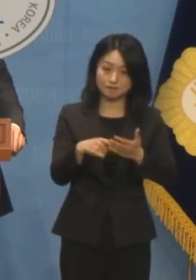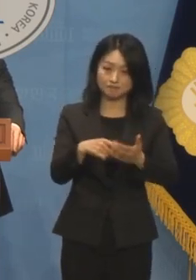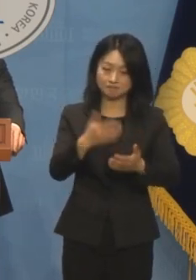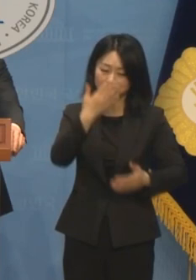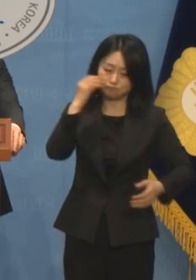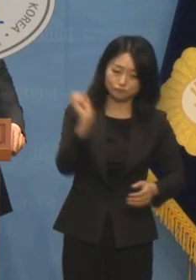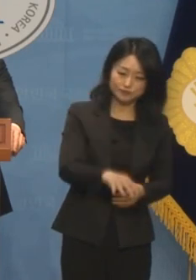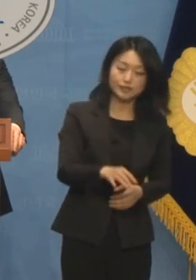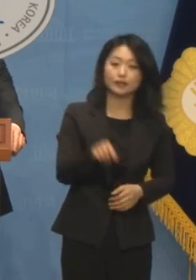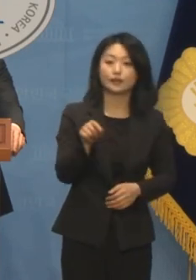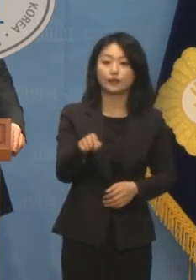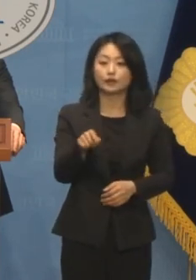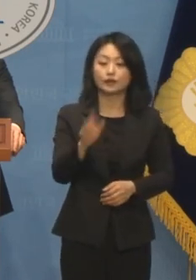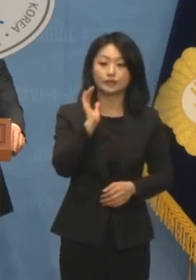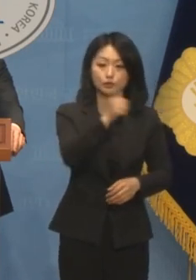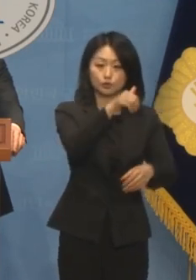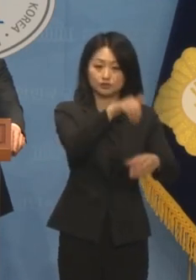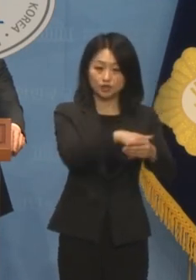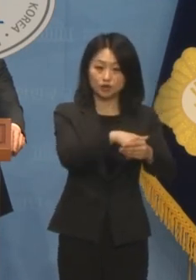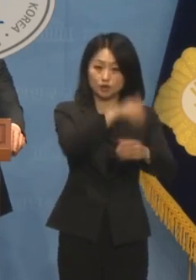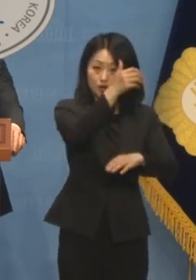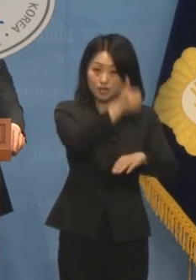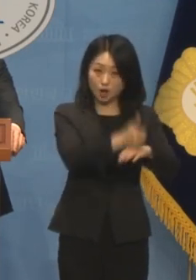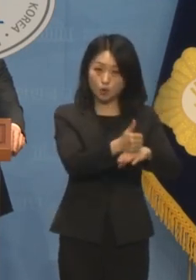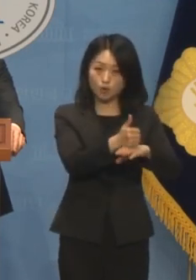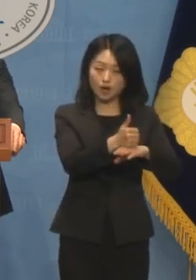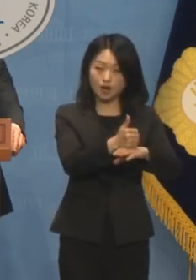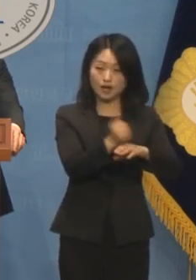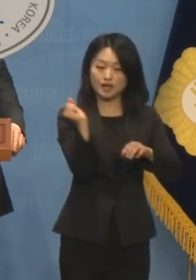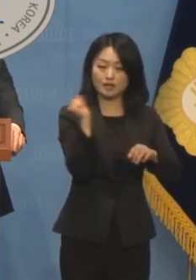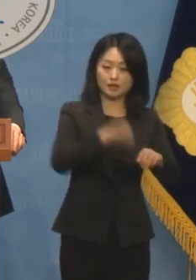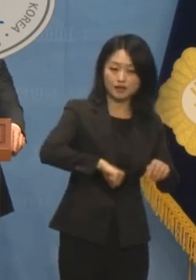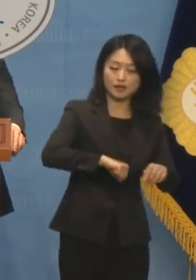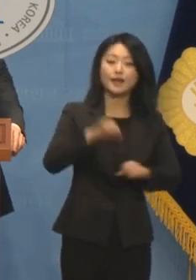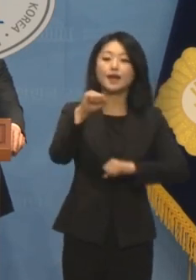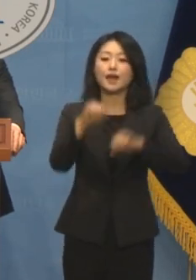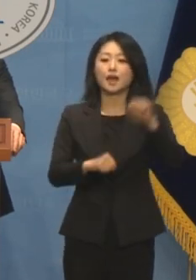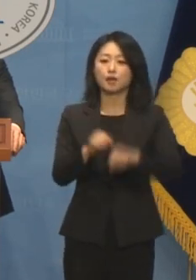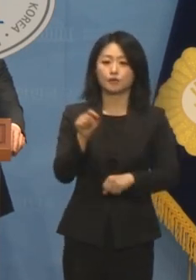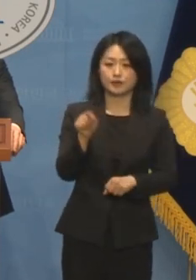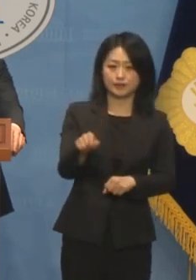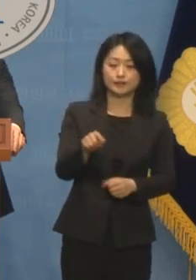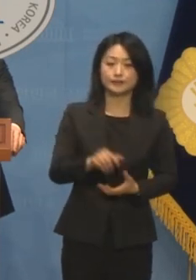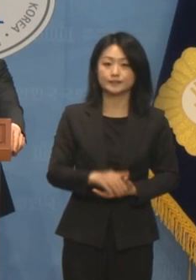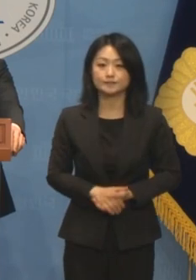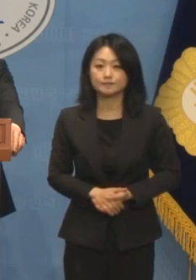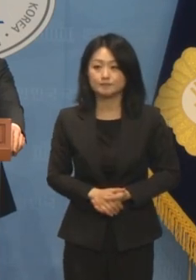것이며 지난 대선 결과에 여전히 불복하는 행태일 뿐입니다.